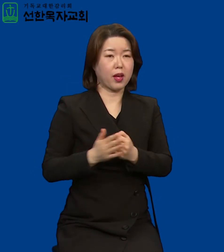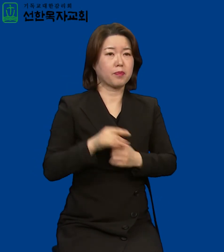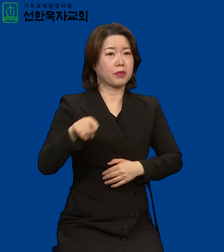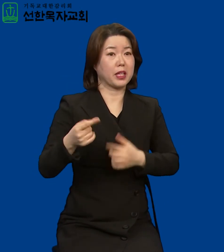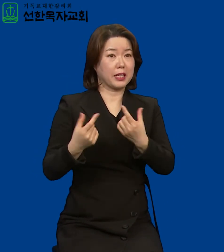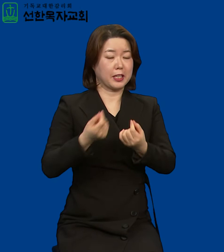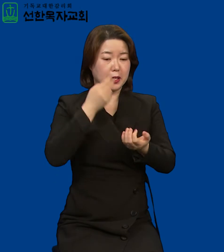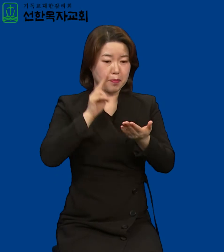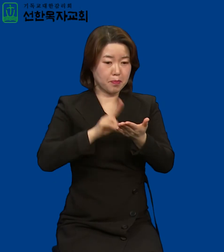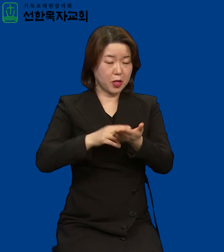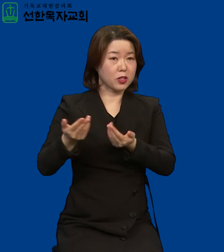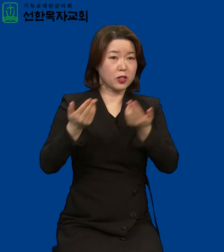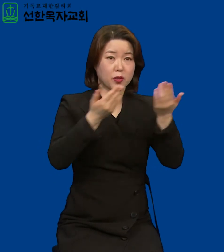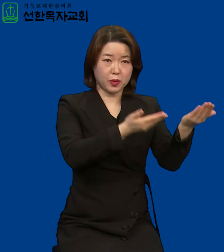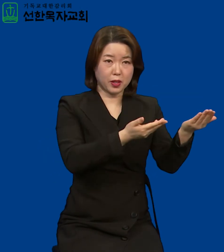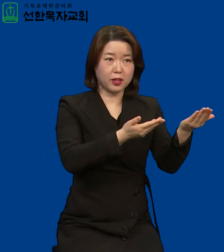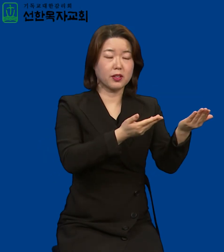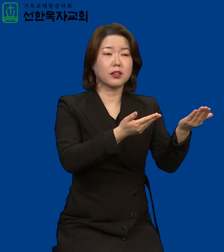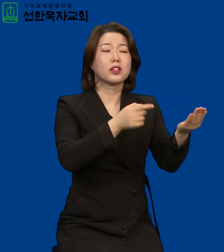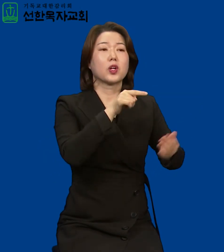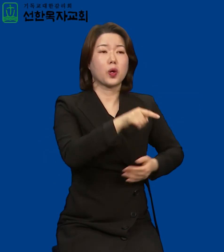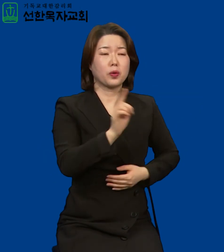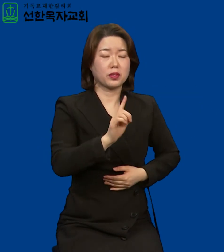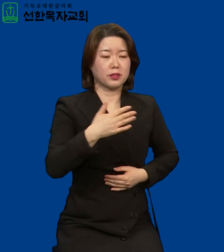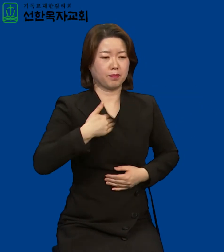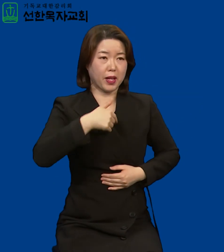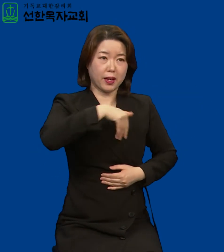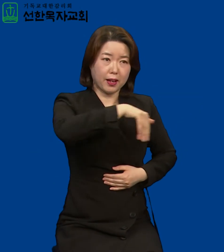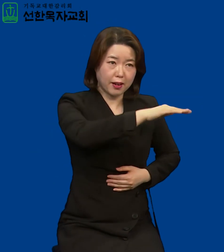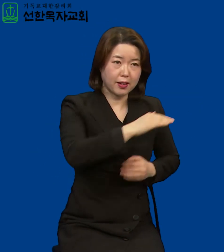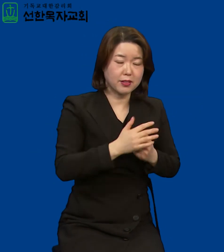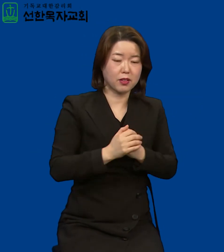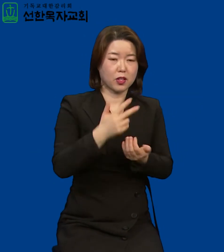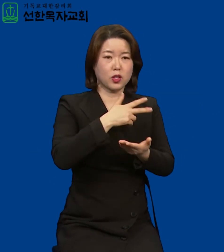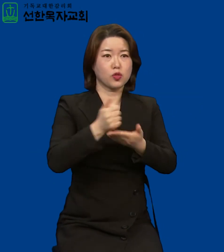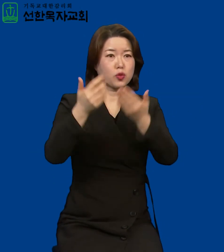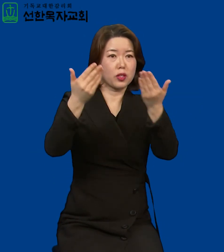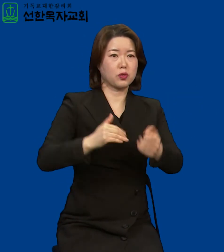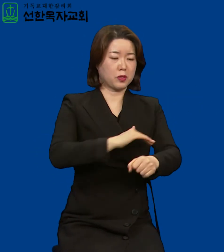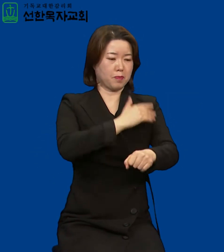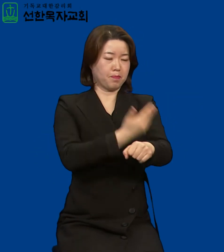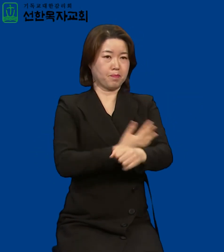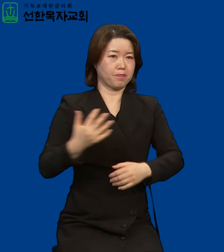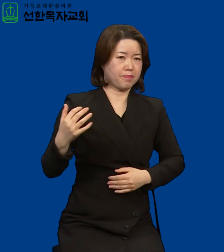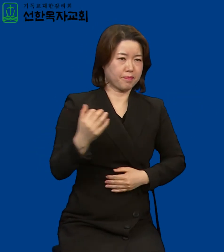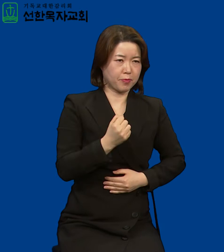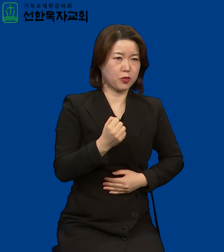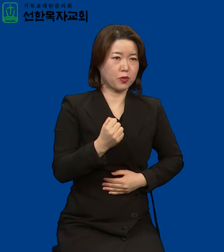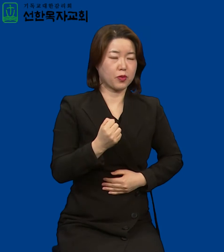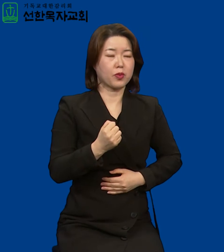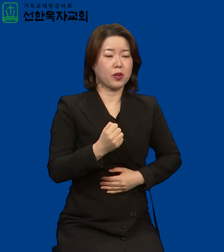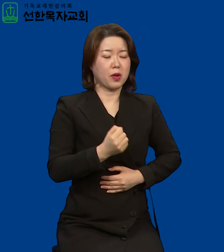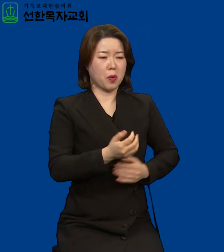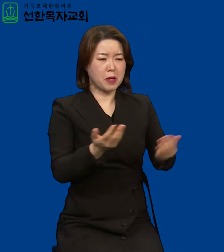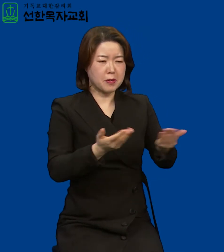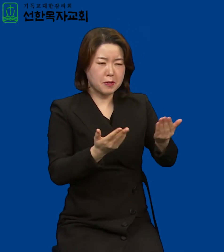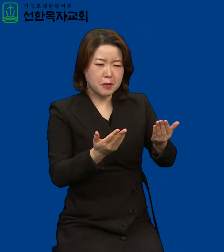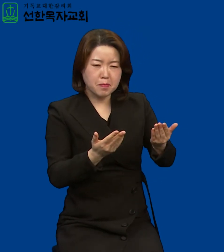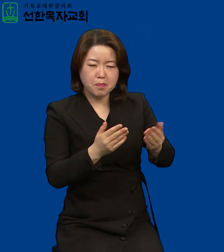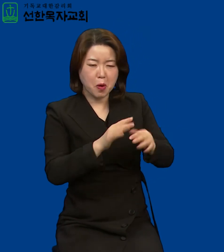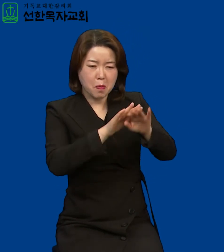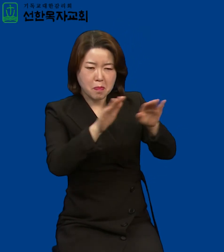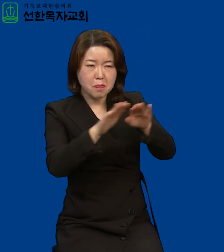이렇게 편지를 하는 것은 내가 가서 주님께서 주신 권한을 가지고 사건들을 처리할